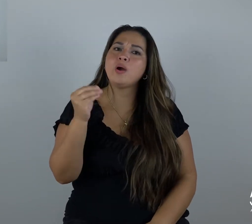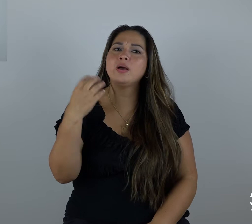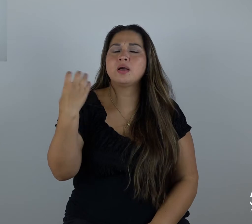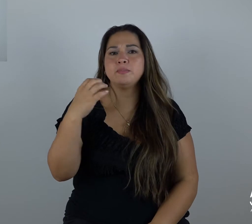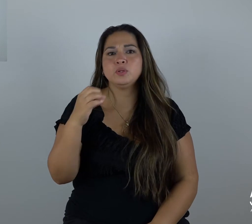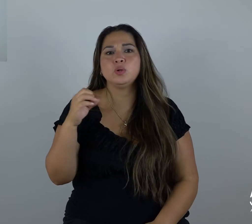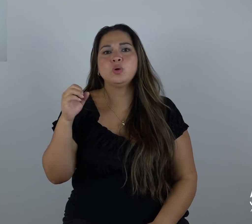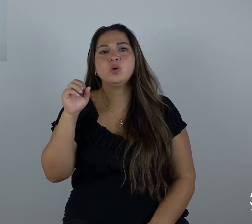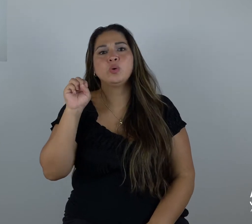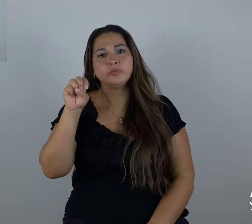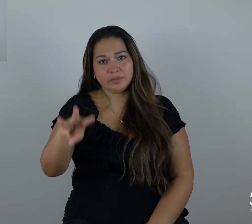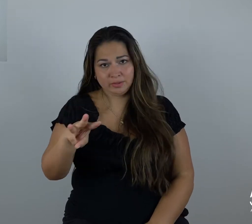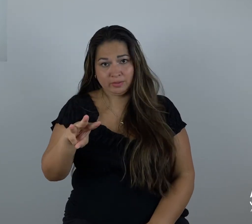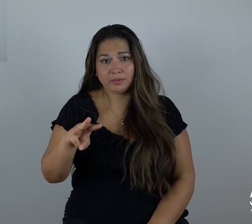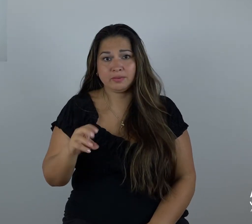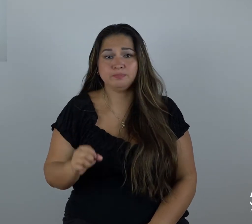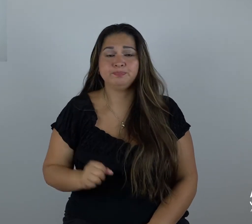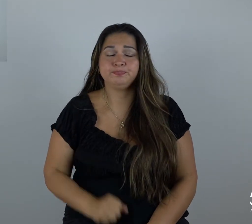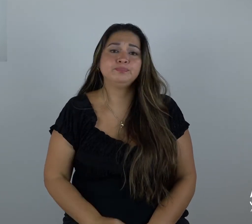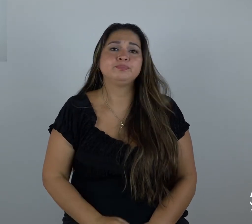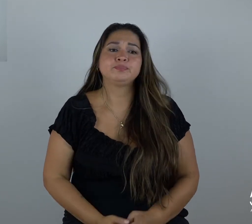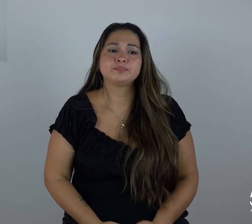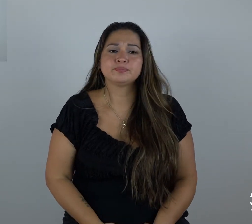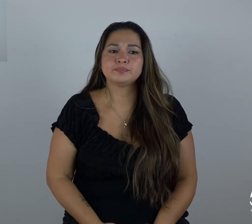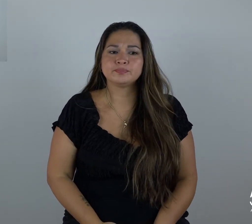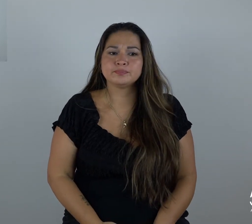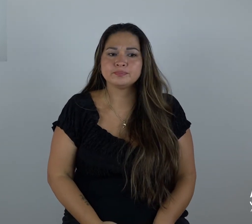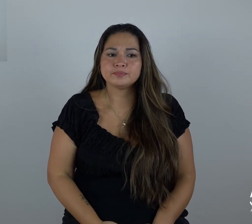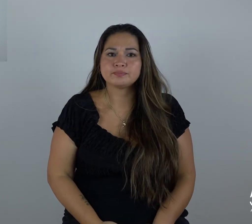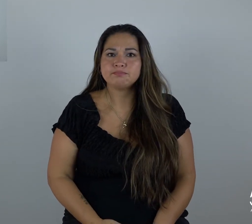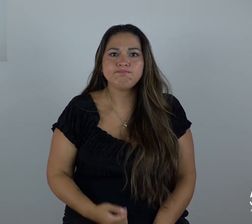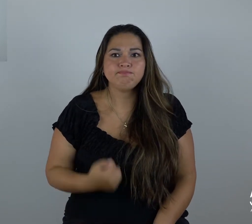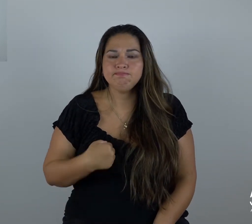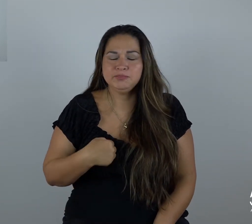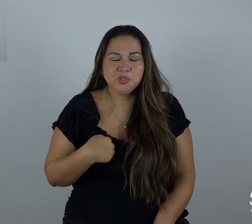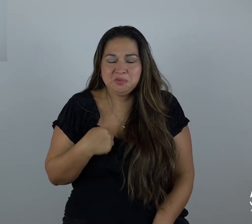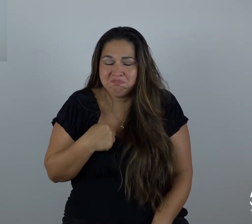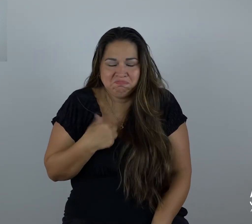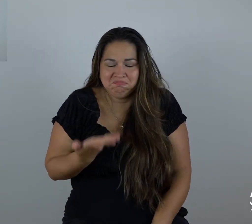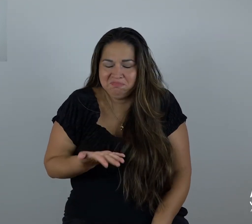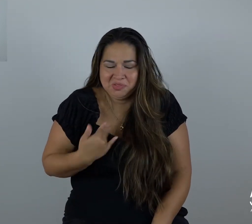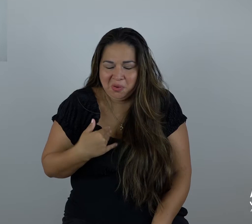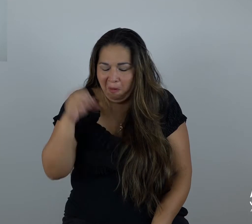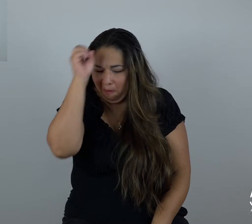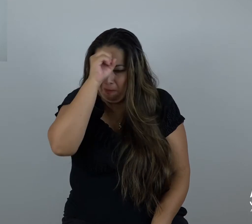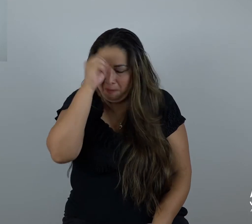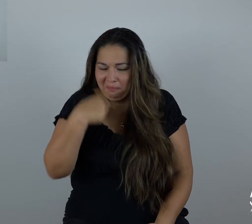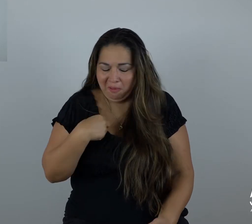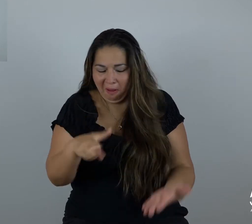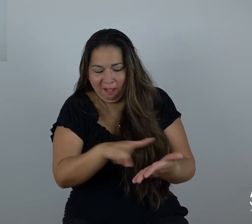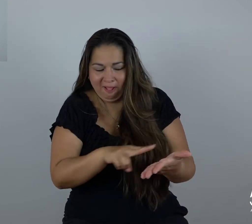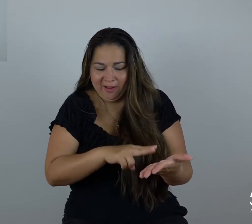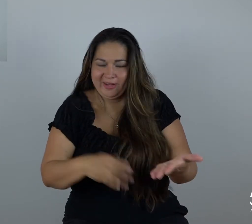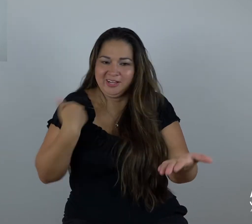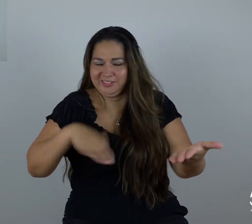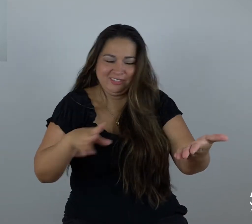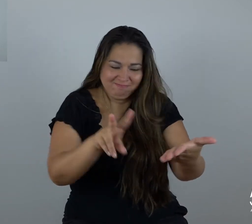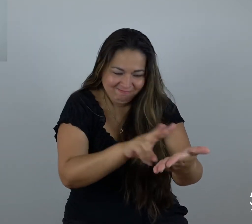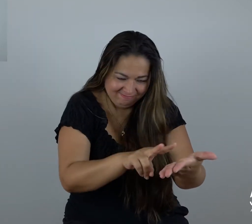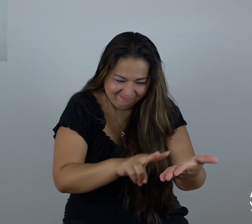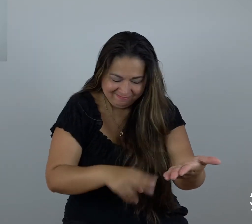capítulo 13, muy interesante Juan capítulo 13, yo lo leería ya mismo, como